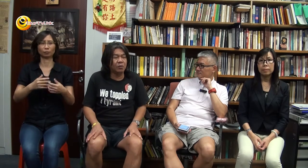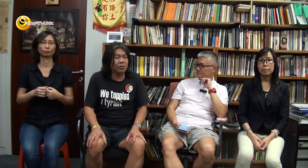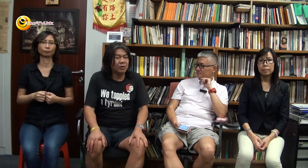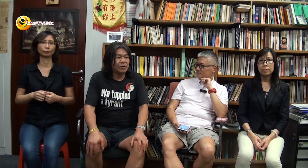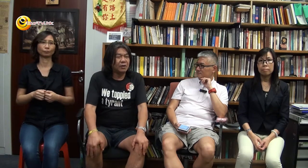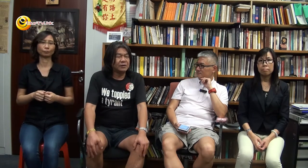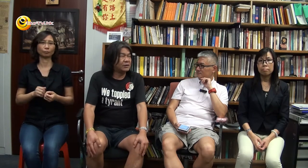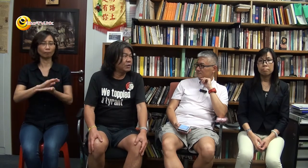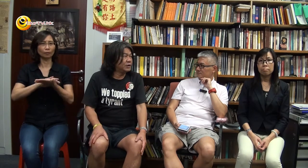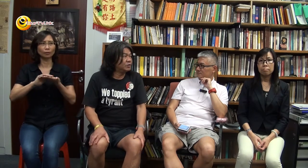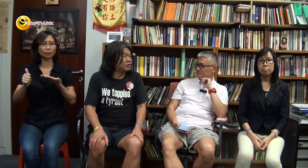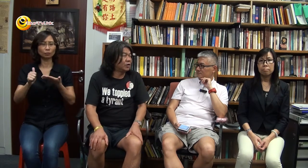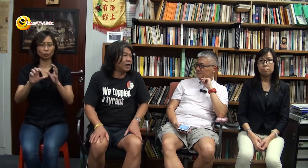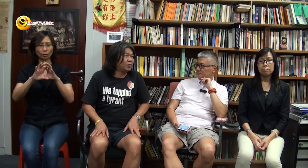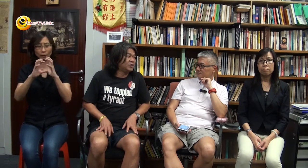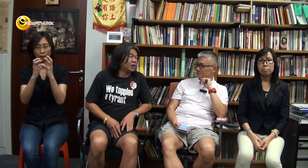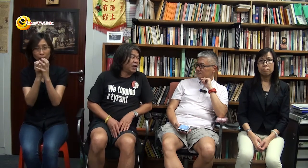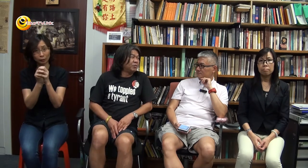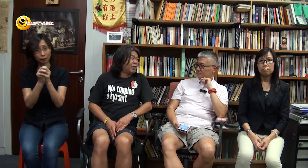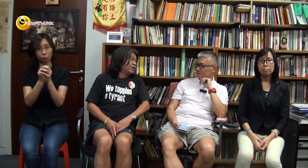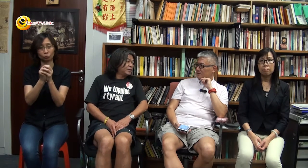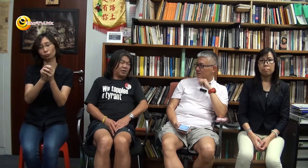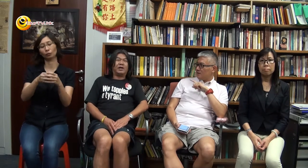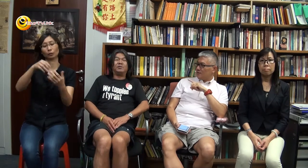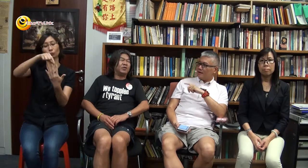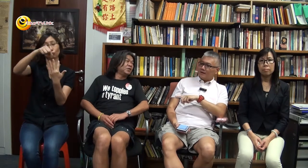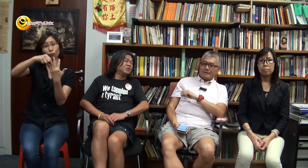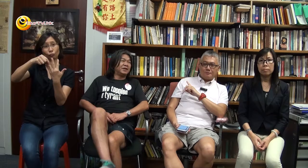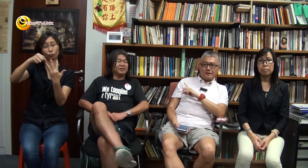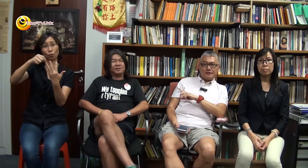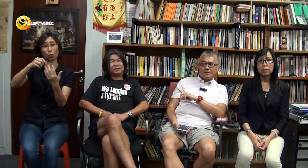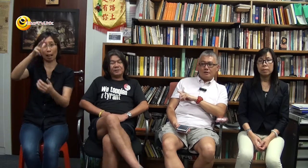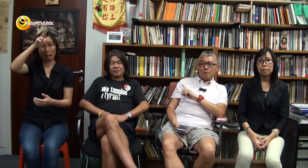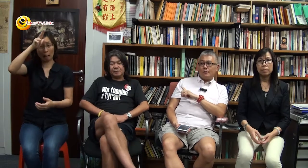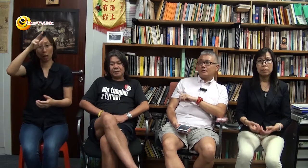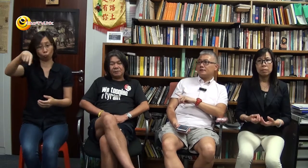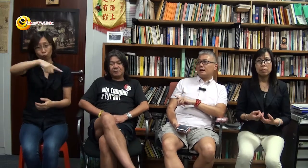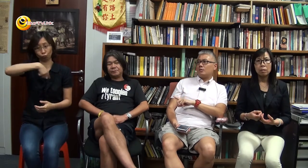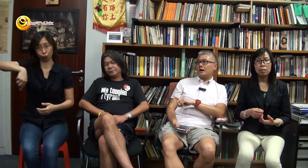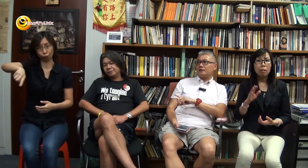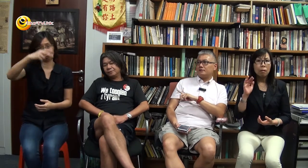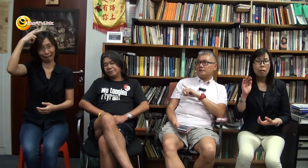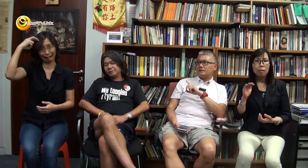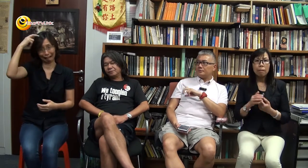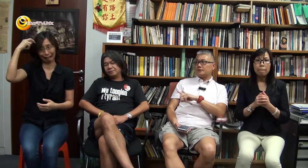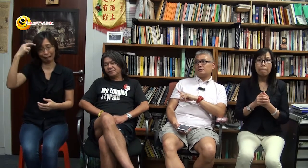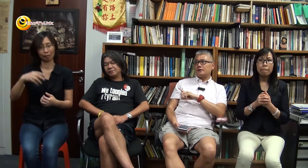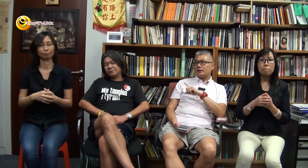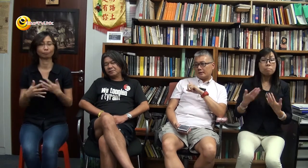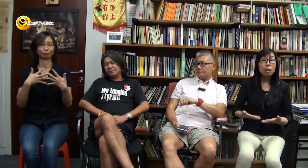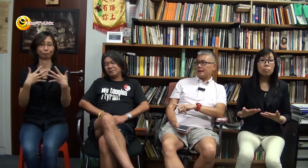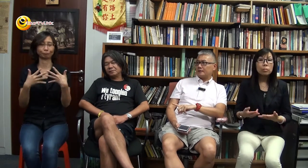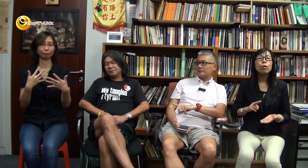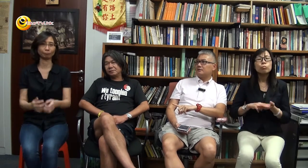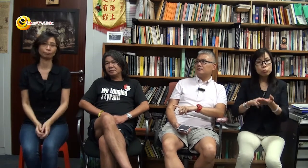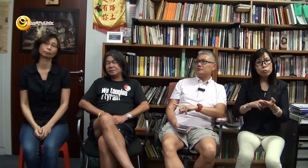映到。即係小英子選舉嘅官場黑幕咯，即係佢哋講都 甚至咧，會唔會一樣嘢就係話？今次就算你話